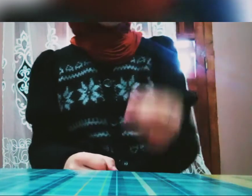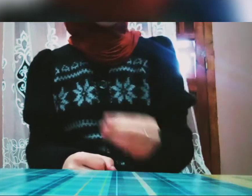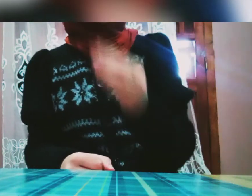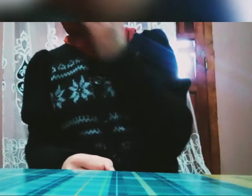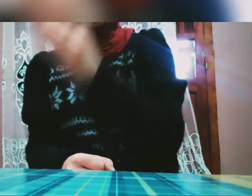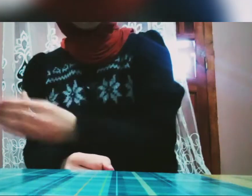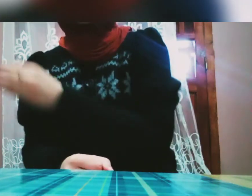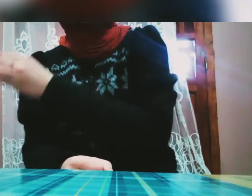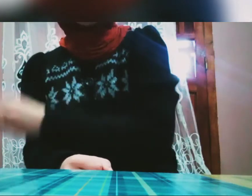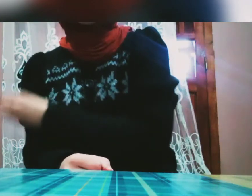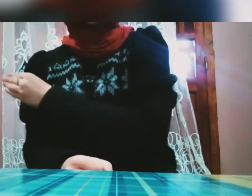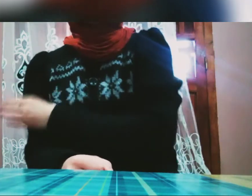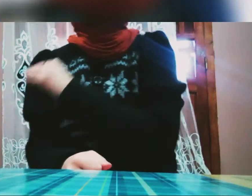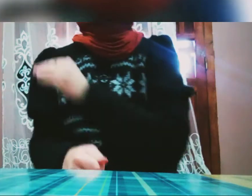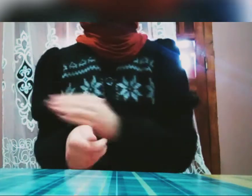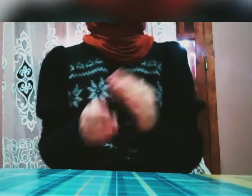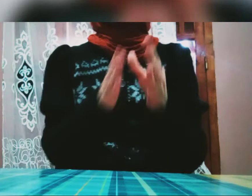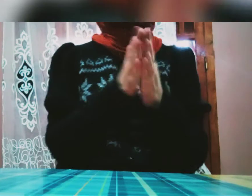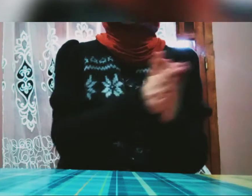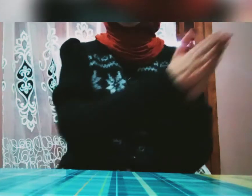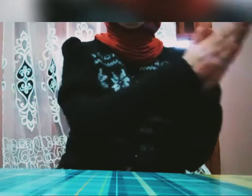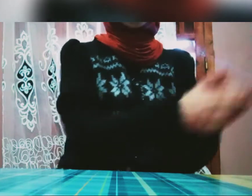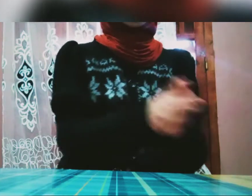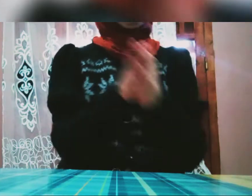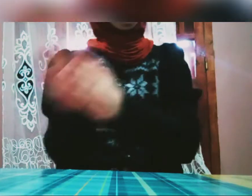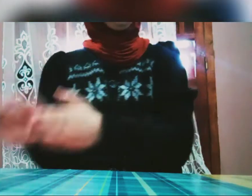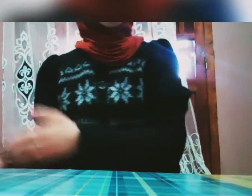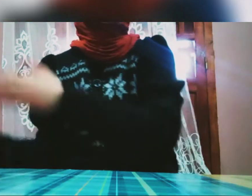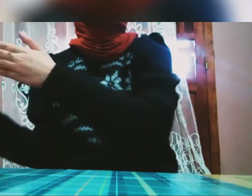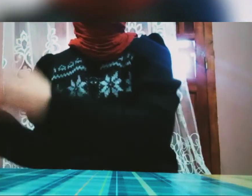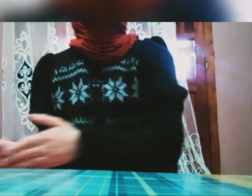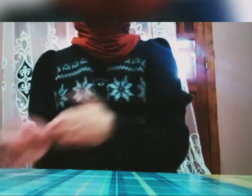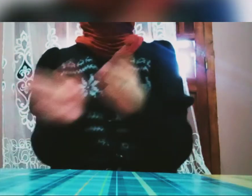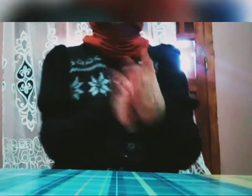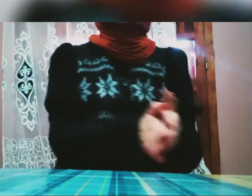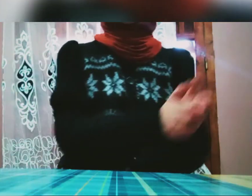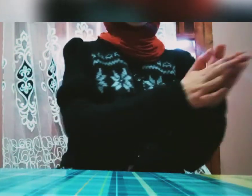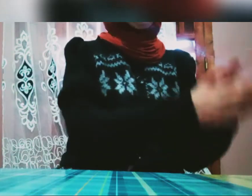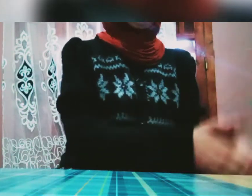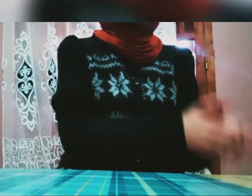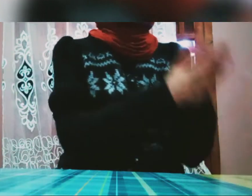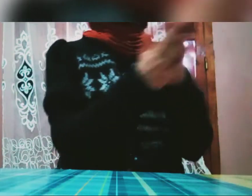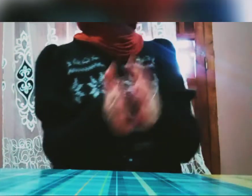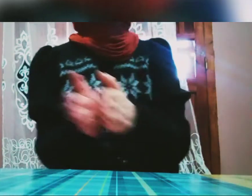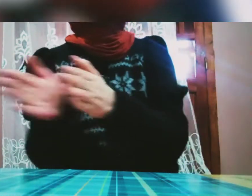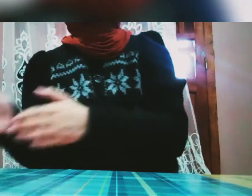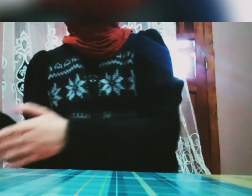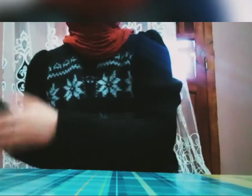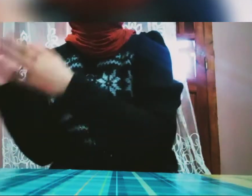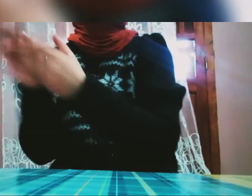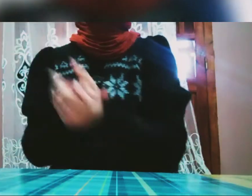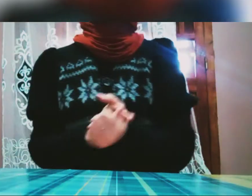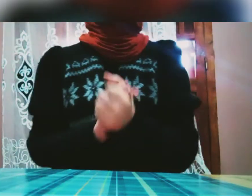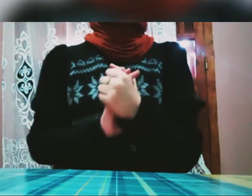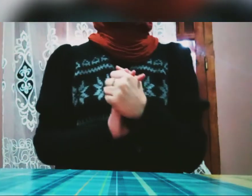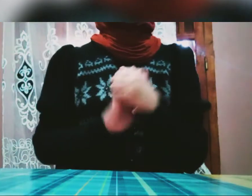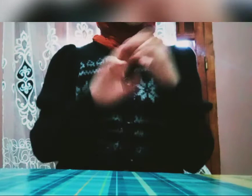افعل كذا وكذا، يوم الاحد كذا وكذا، يوم الاثنين كذا وكذا، يوم الثلاثاء كذا وكذا،